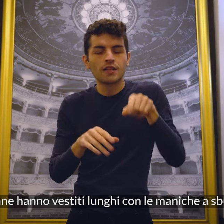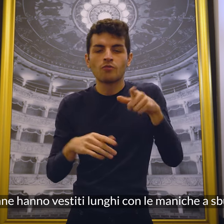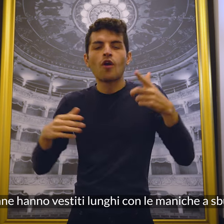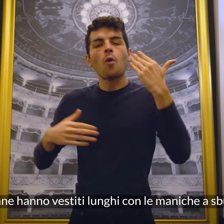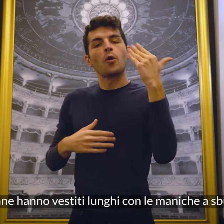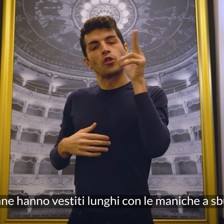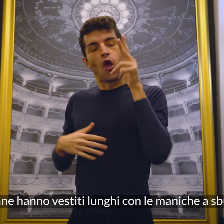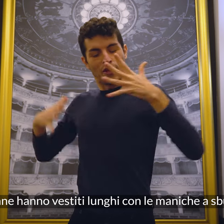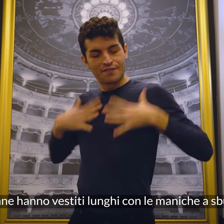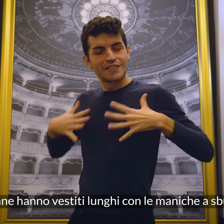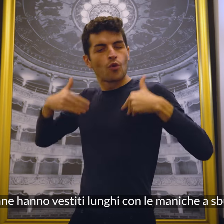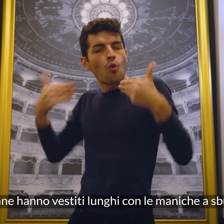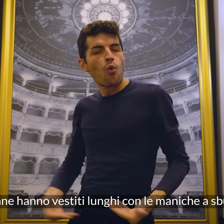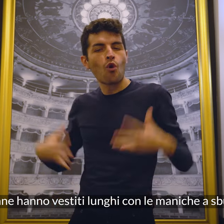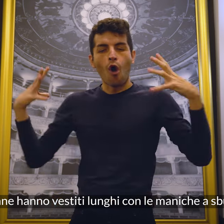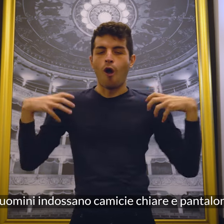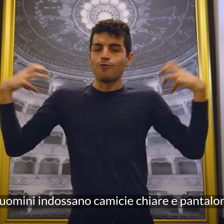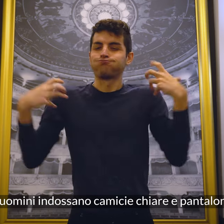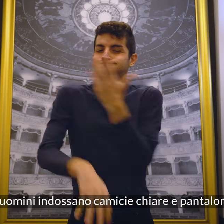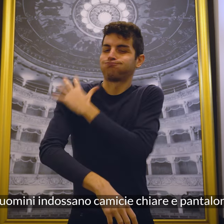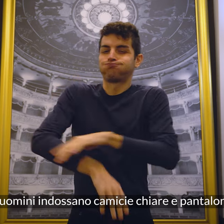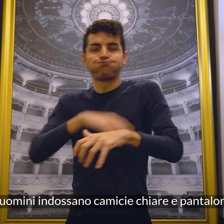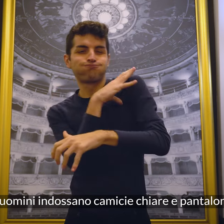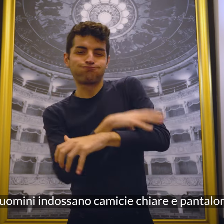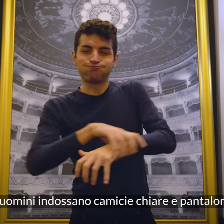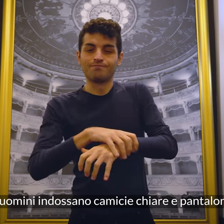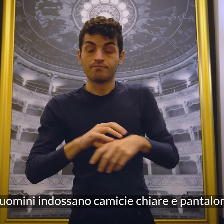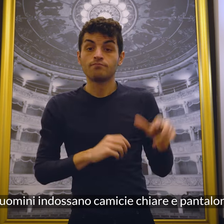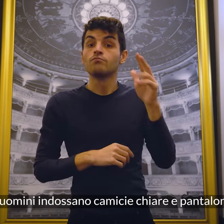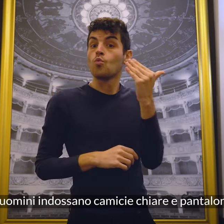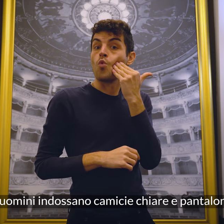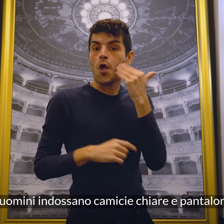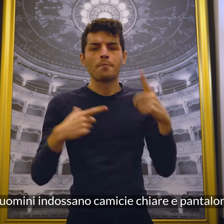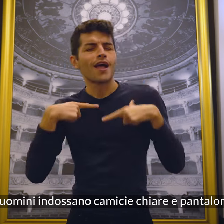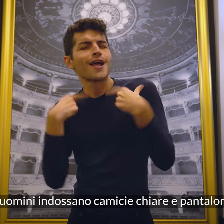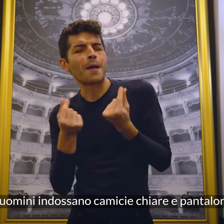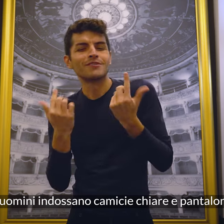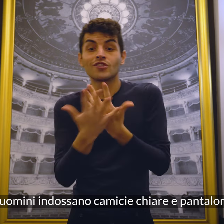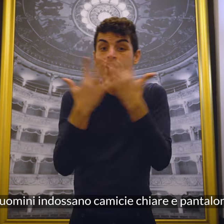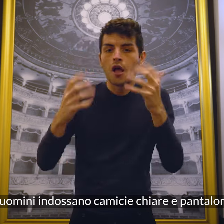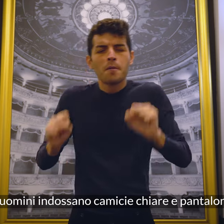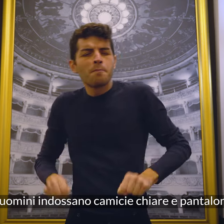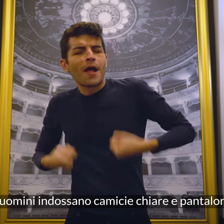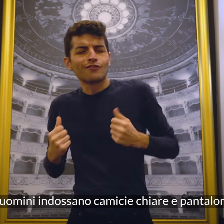lunghi e con maniche a sbuffo gli uomini indossano camicie chiare e pantaloni